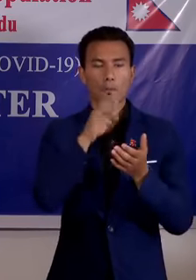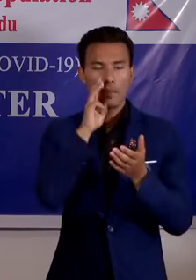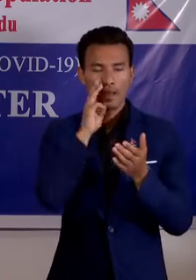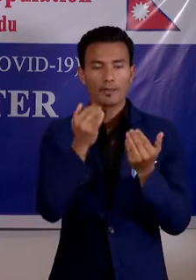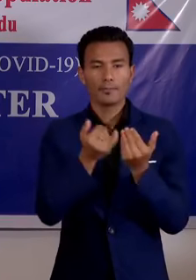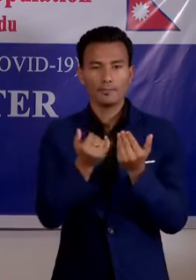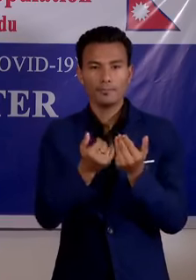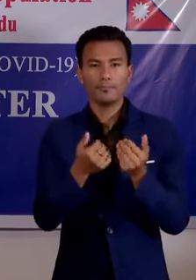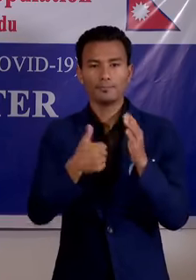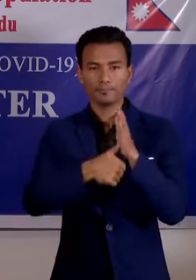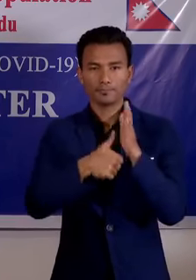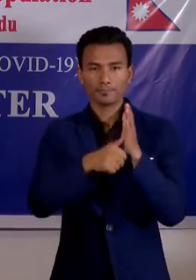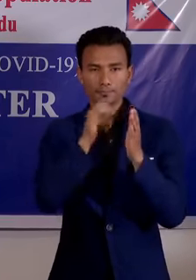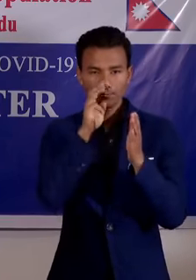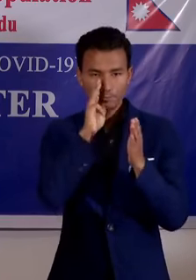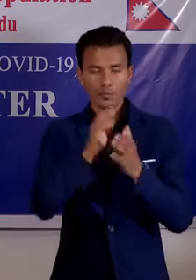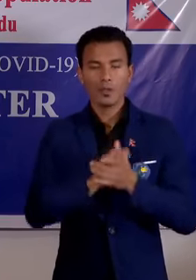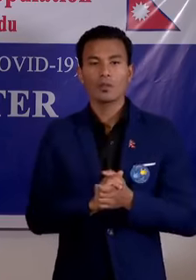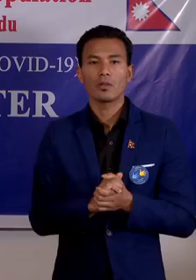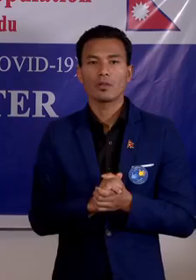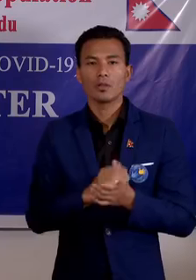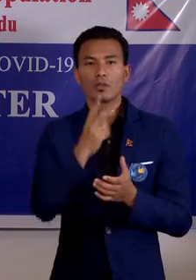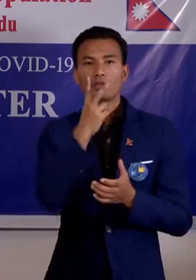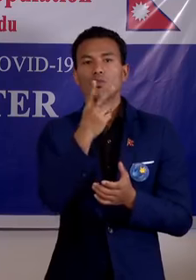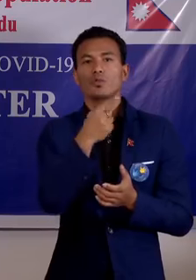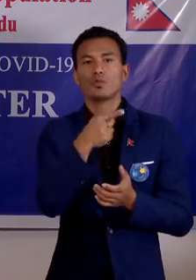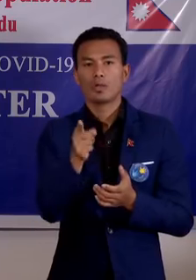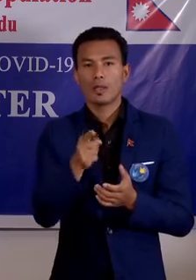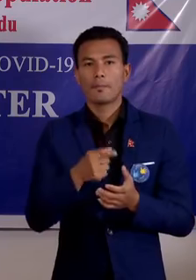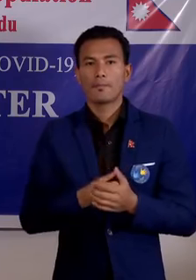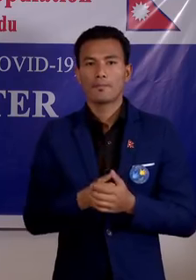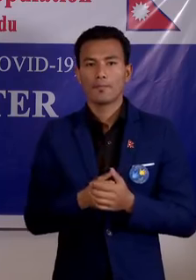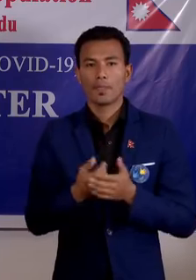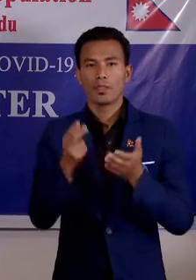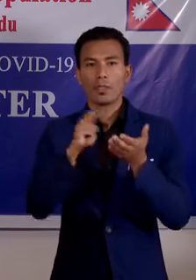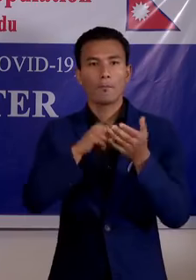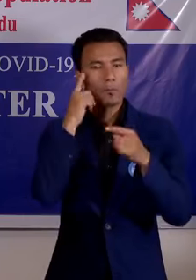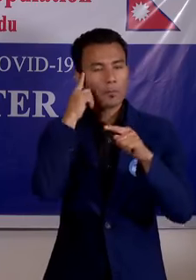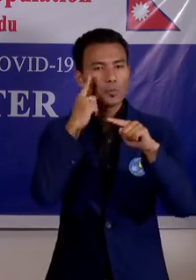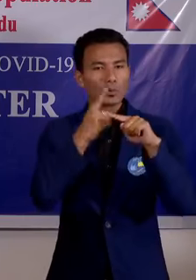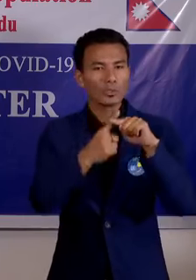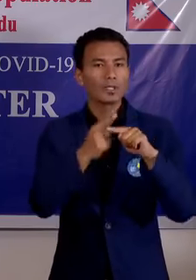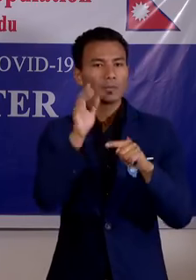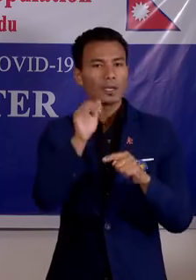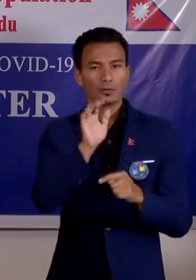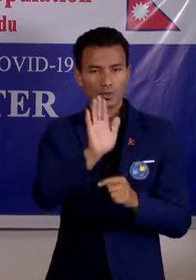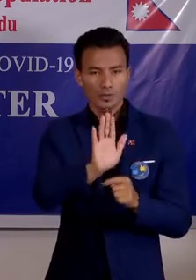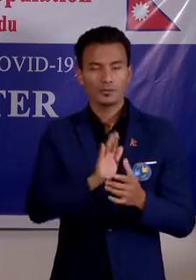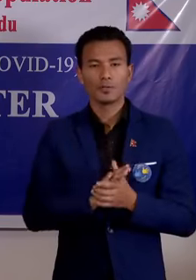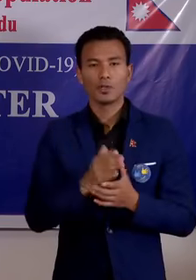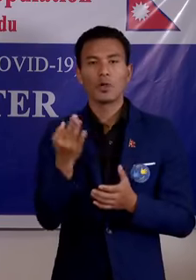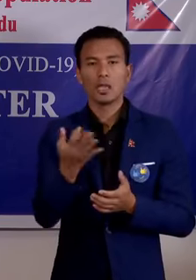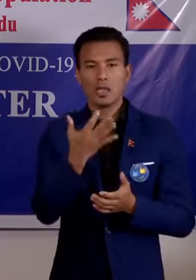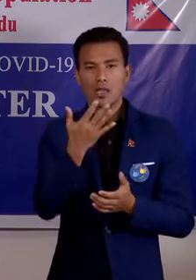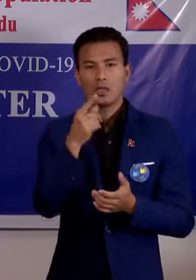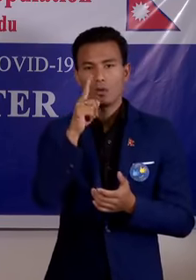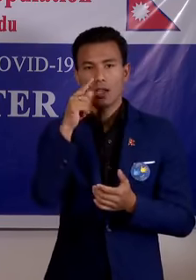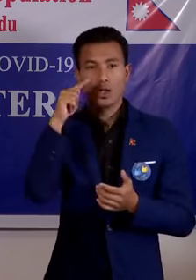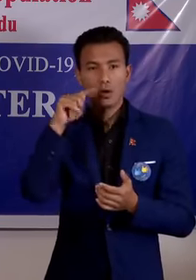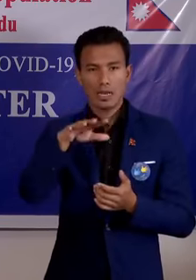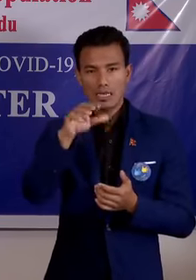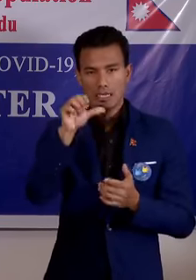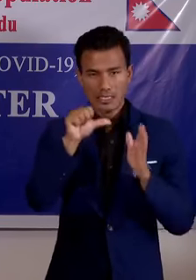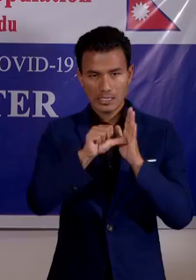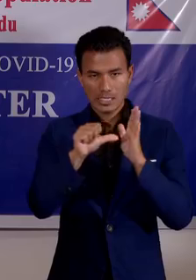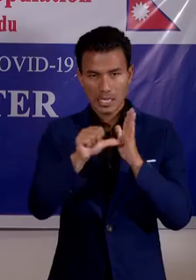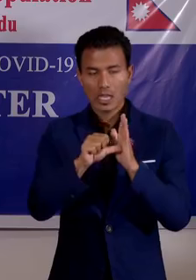गरिएको परीक्षणमा 2 केस पोजिटिभ आएको छ। एउटा कैलाली जिल्लाको